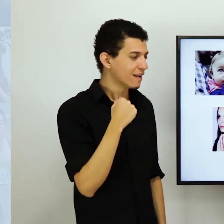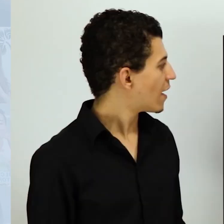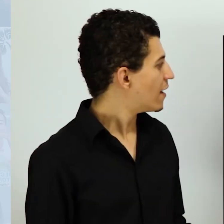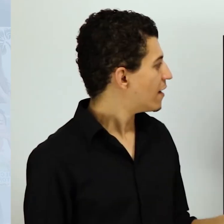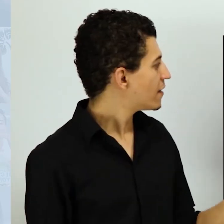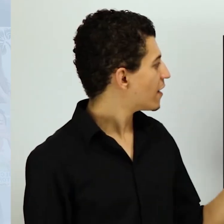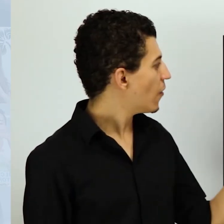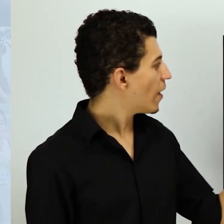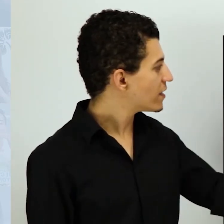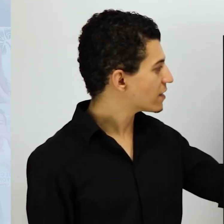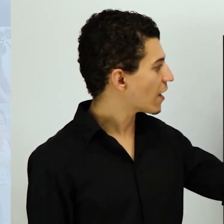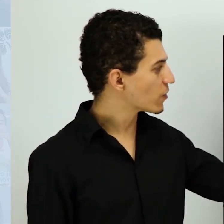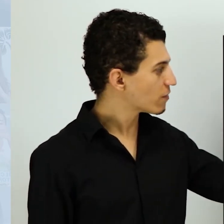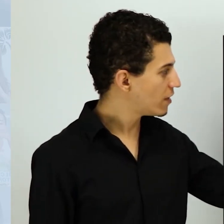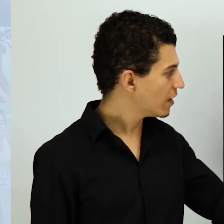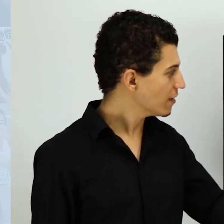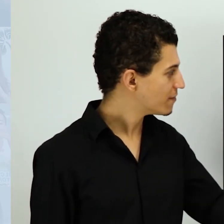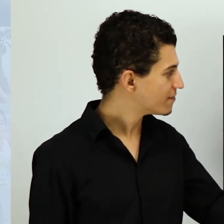Então, esse garoto aqui...